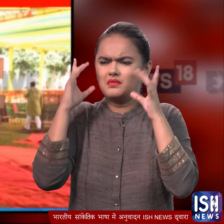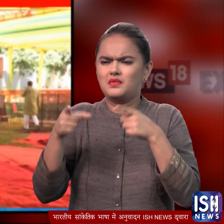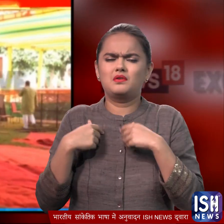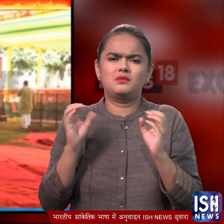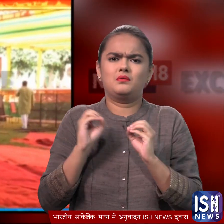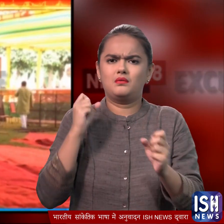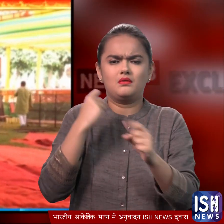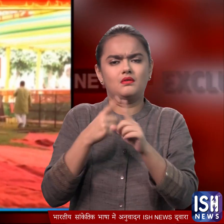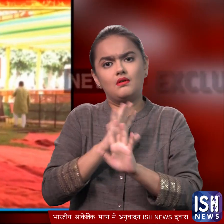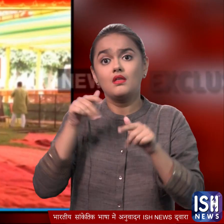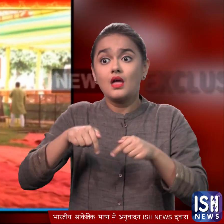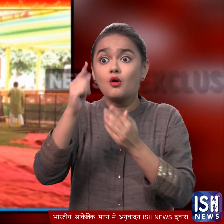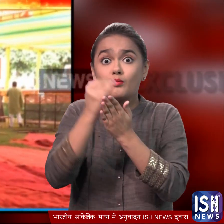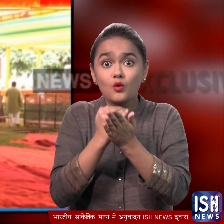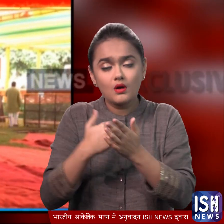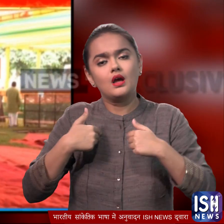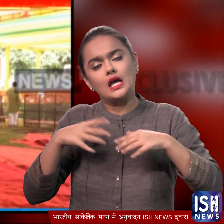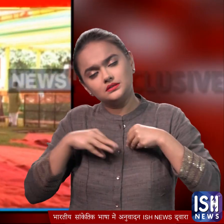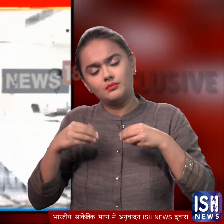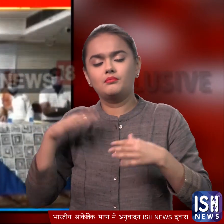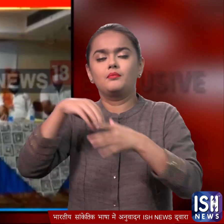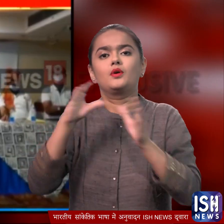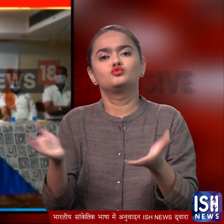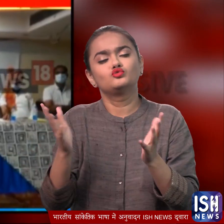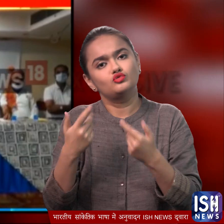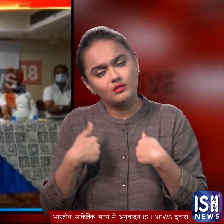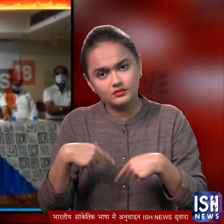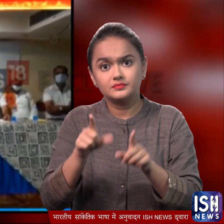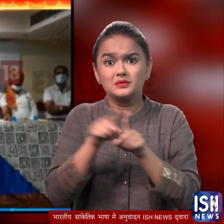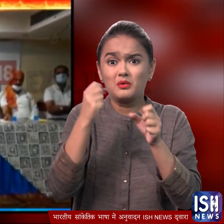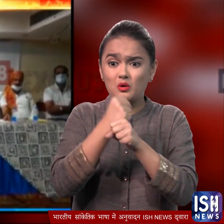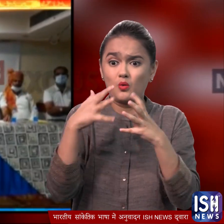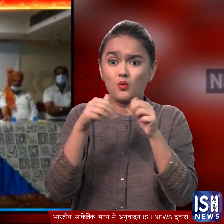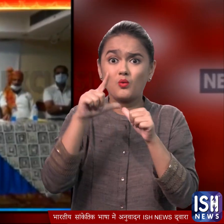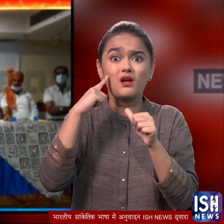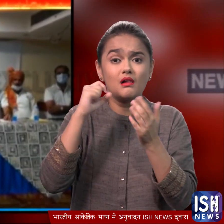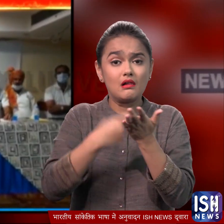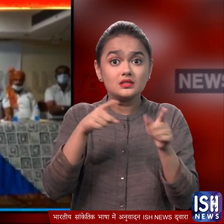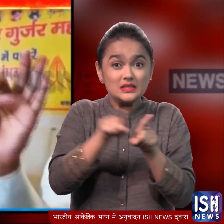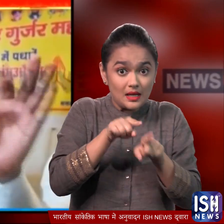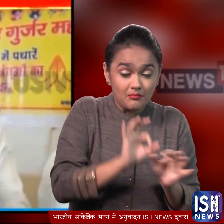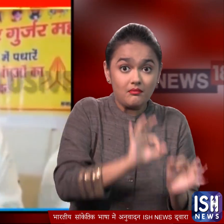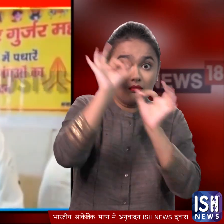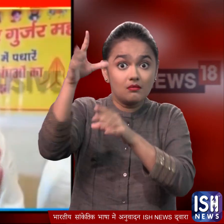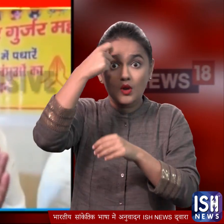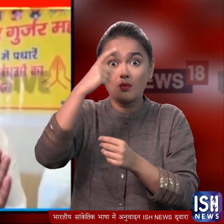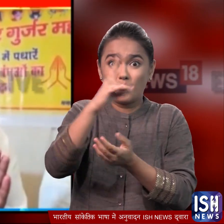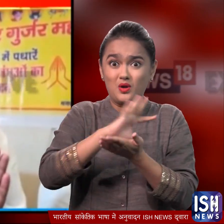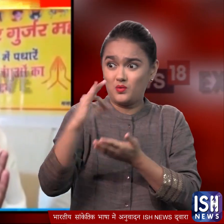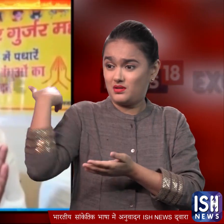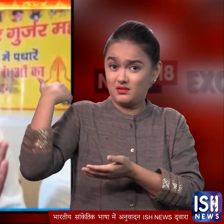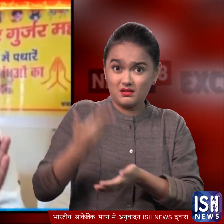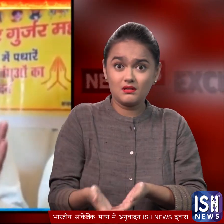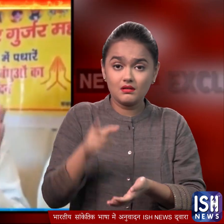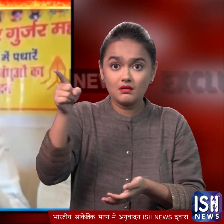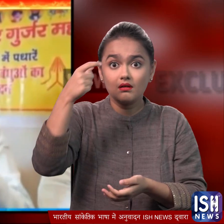हम भारी संख्या में आकर के कार्यक्रम में सम्मिलित होंगे। हालांकि ऐसा ही विवाद ग्वालियर में अब तक सुलझा नहीं है। करीब एक हफ्ते से